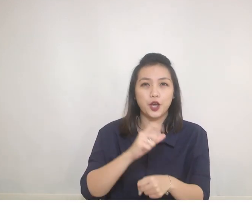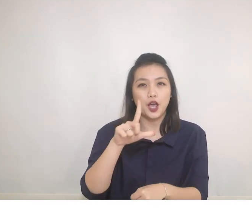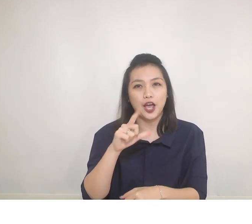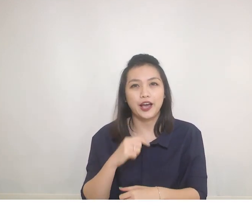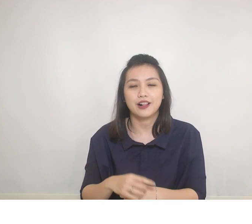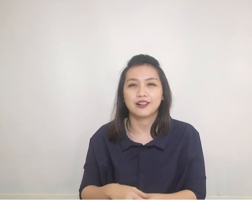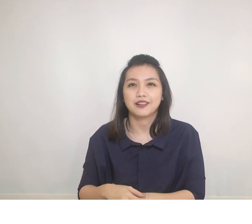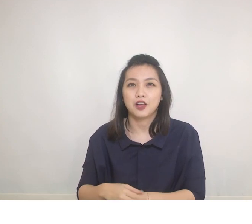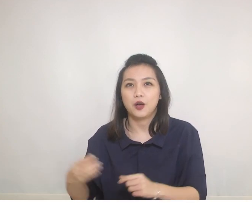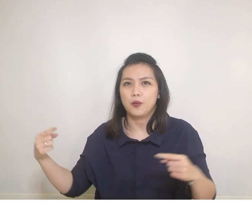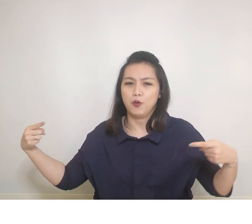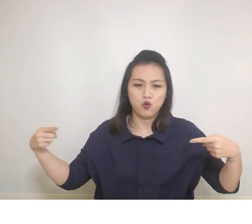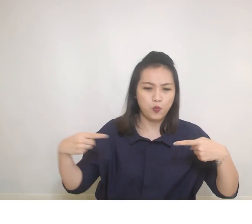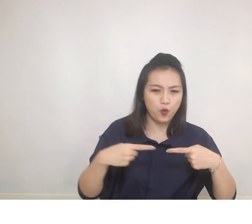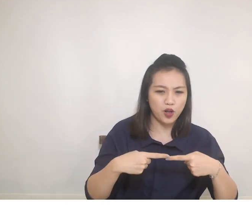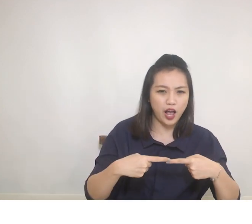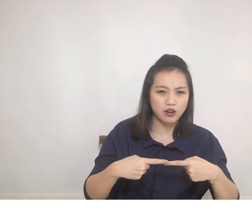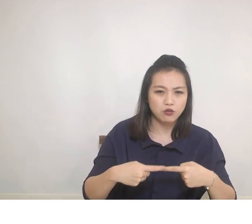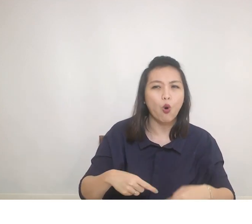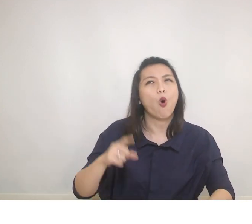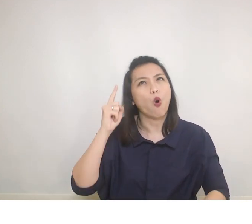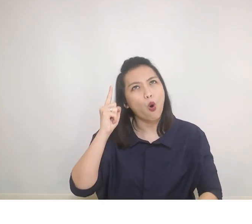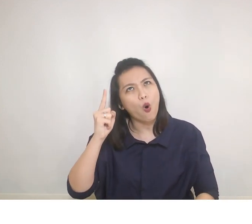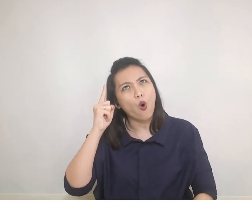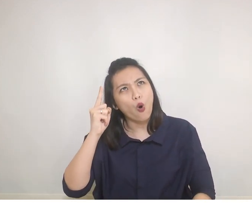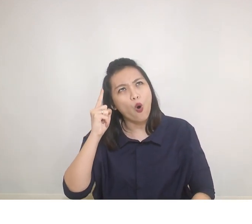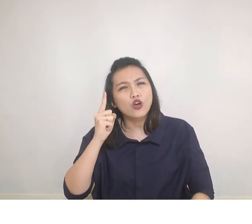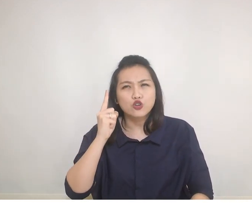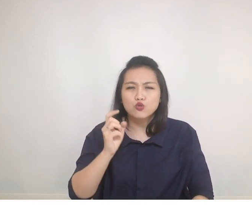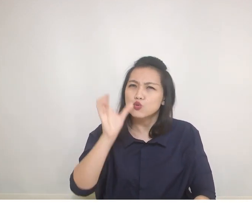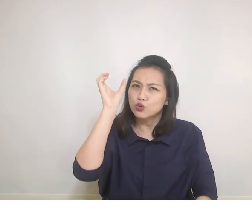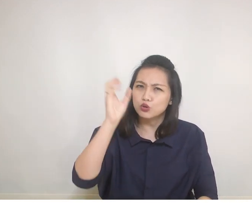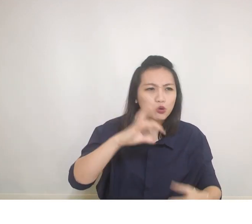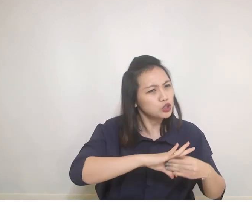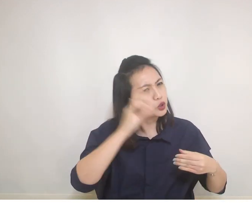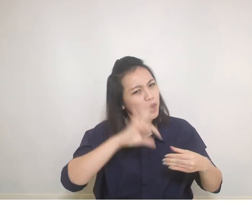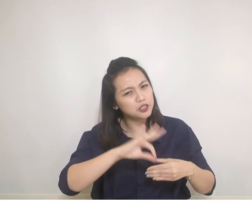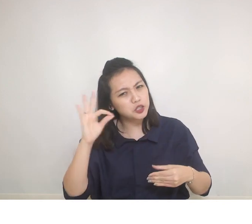mengait-ngaitkan seperti itu. Ah. Berpikir oh untuk jiwa-jiwa